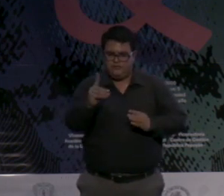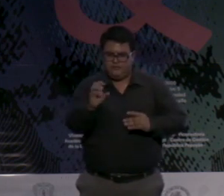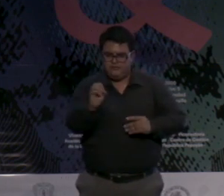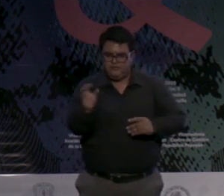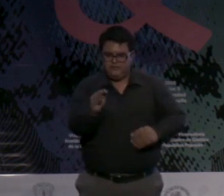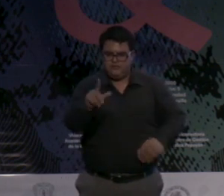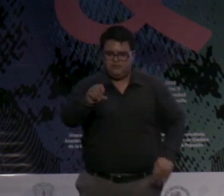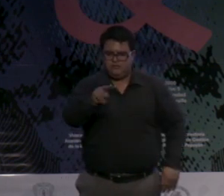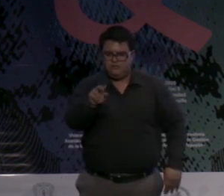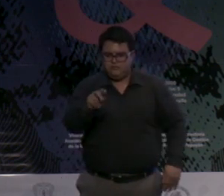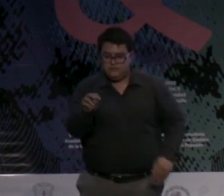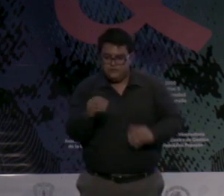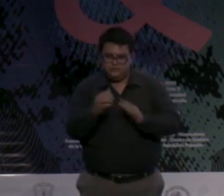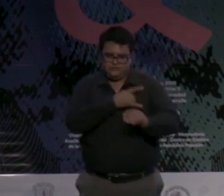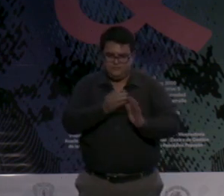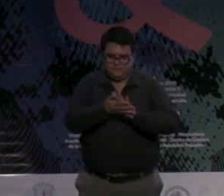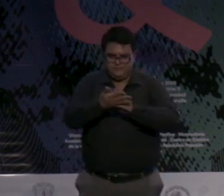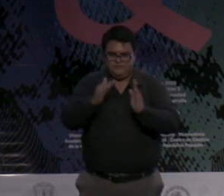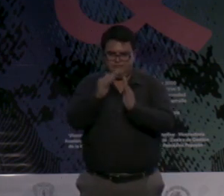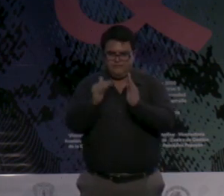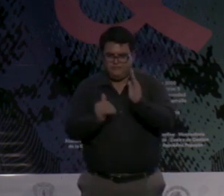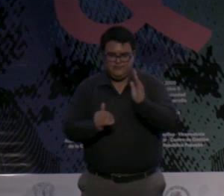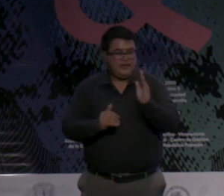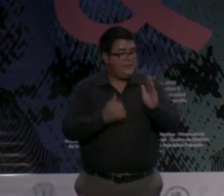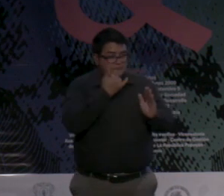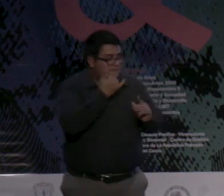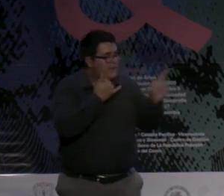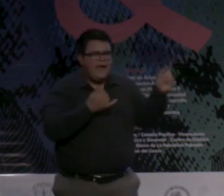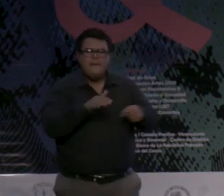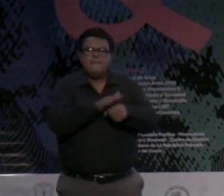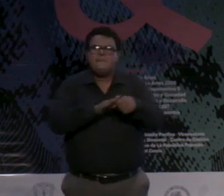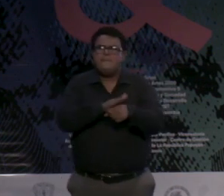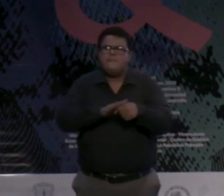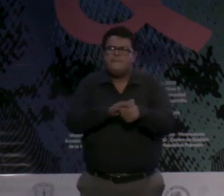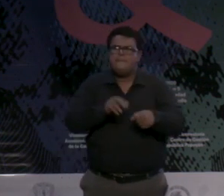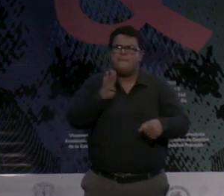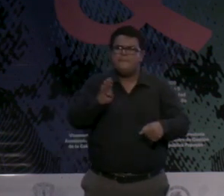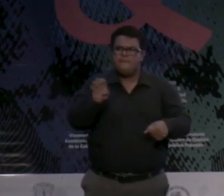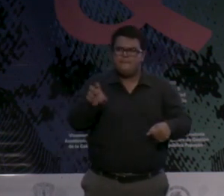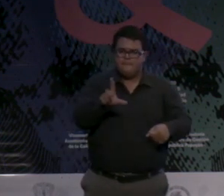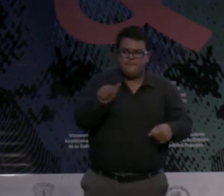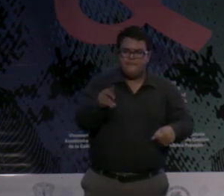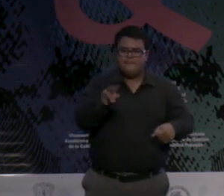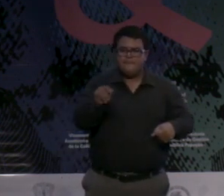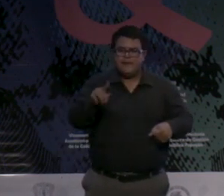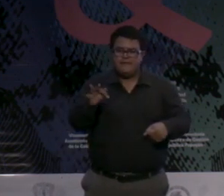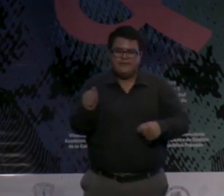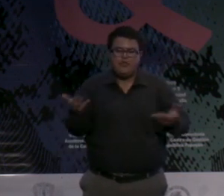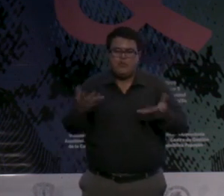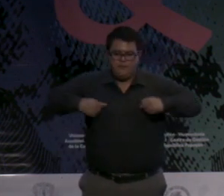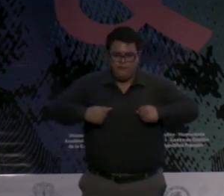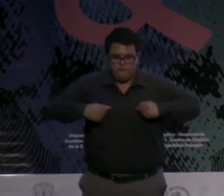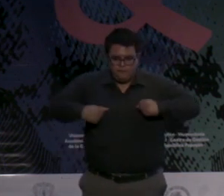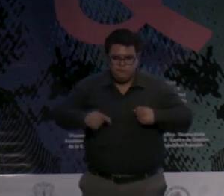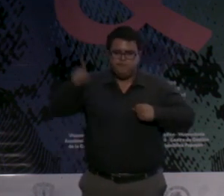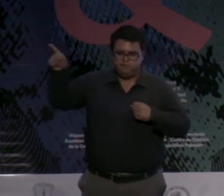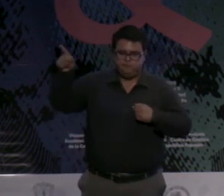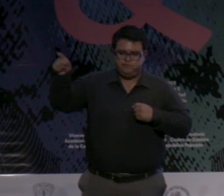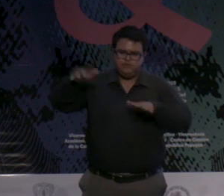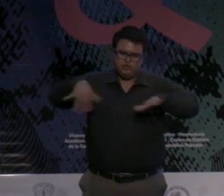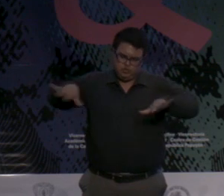asignado. Pasa la siguiente, por favor. Asimismo, otra investigación de un artista de la Objetadía de Lozano, que es